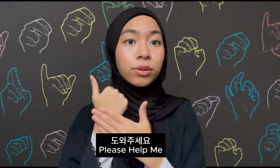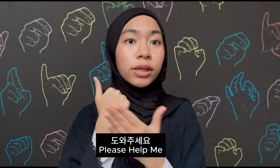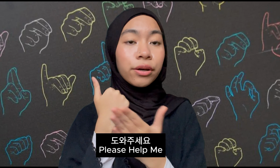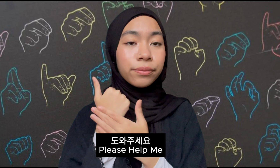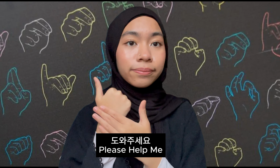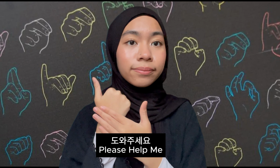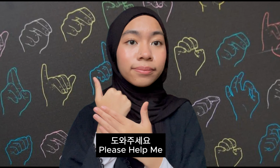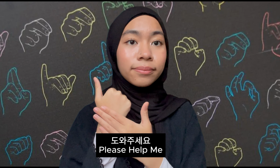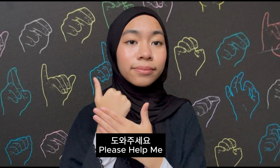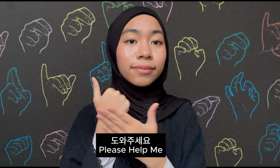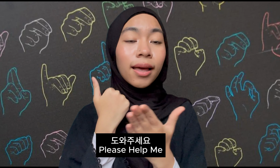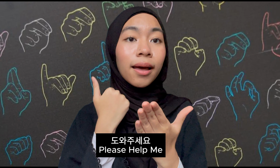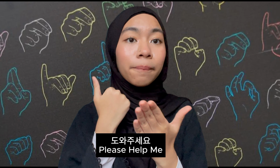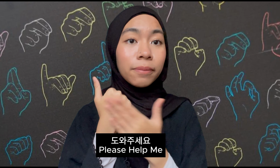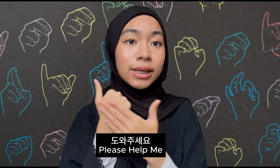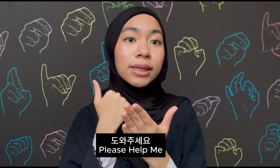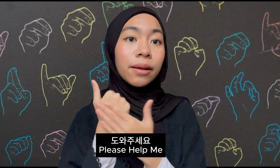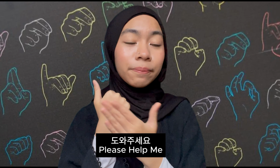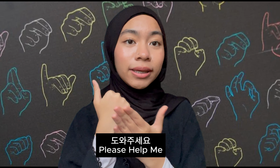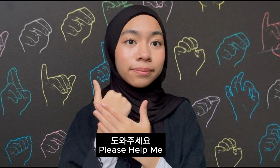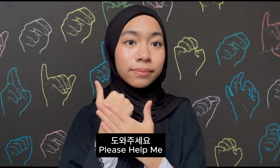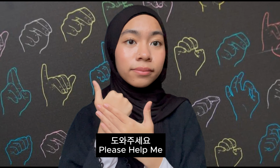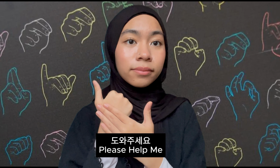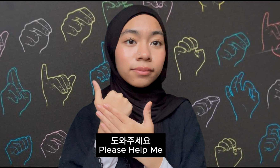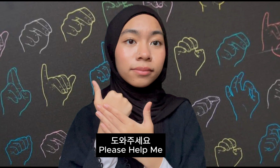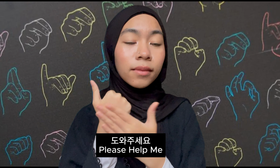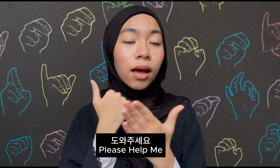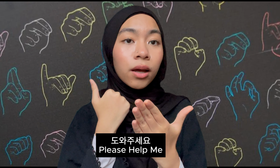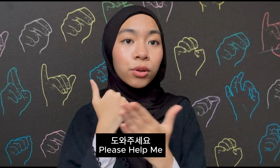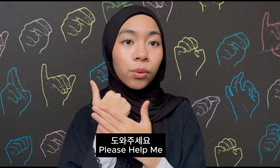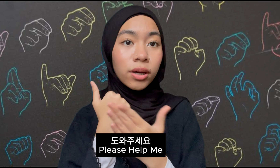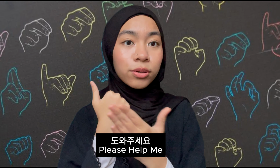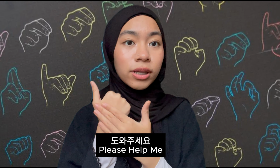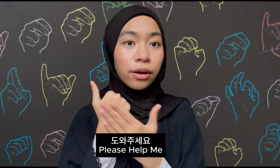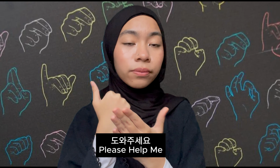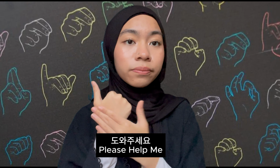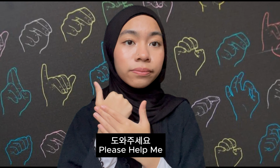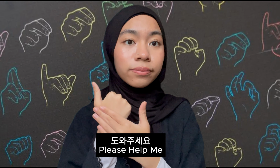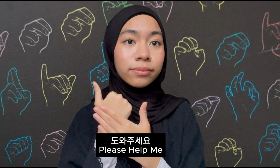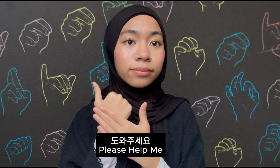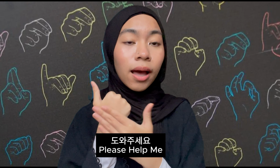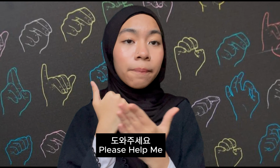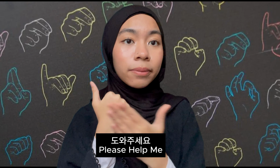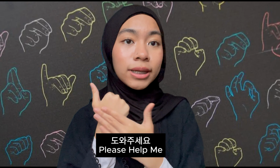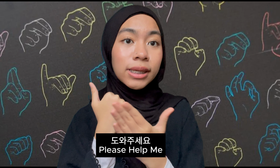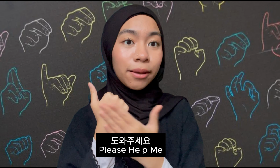도와주세요. Please help me. 도와주세요. Please help me.